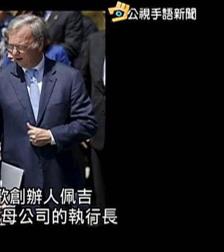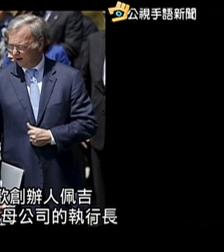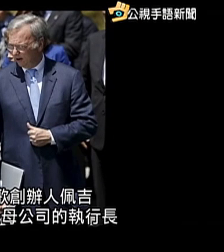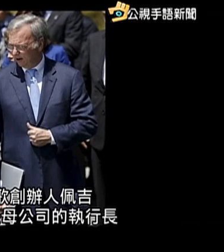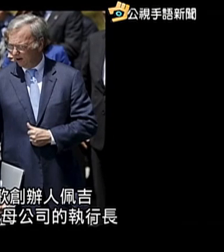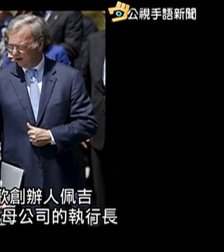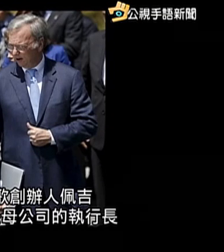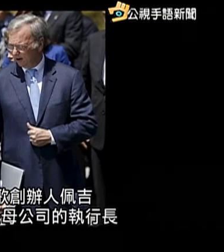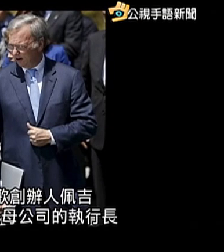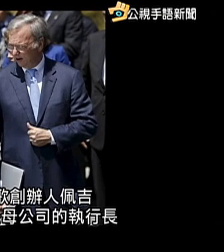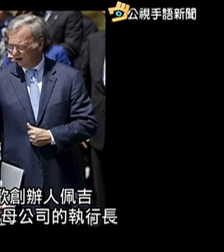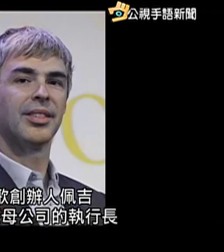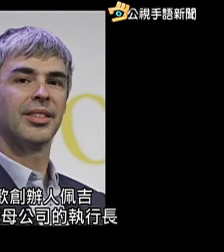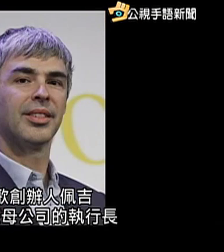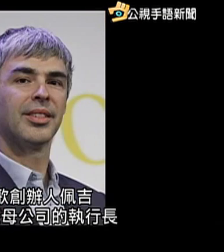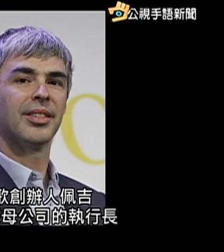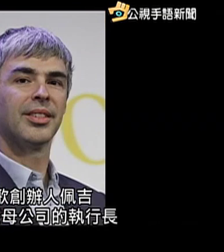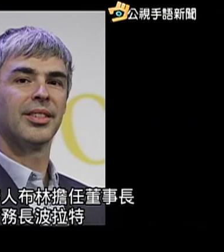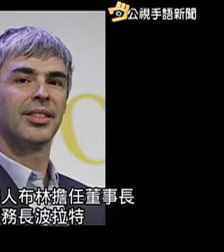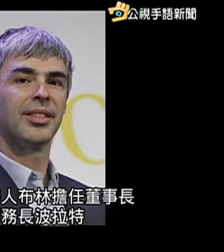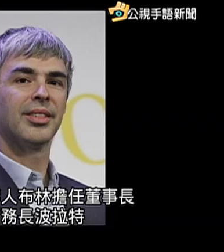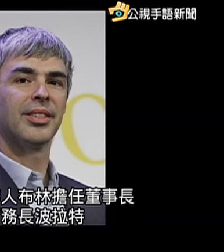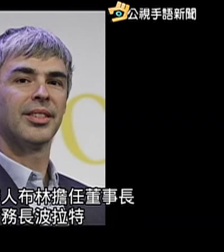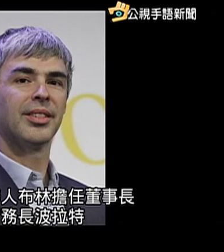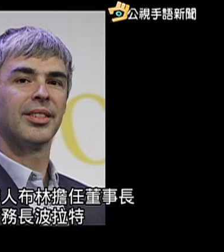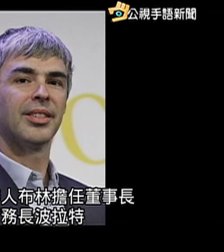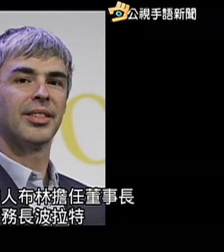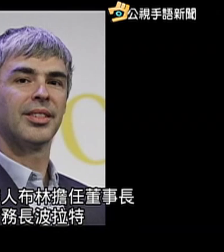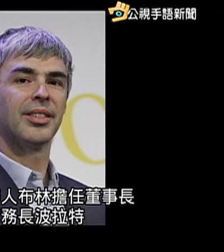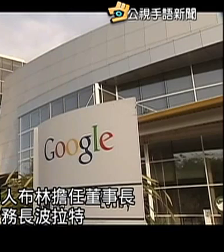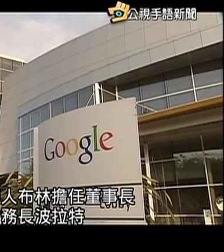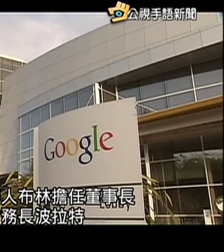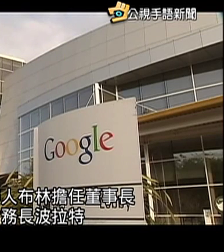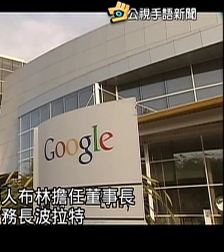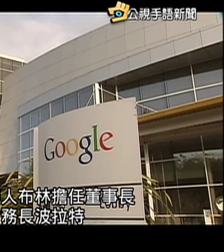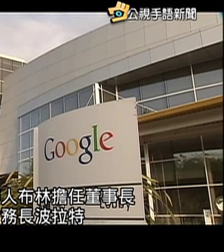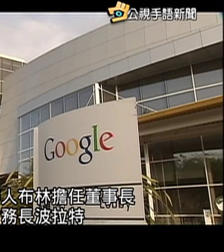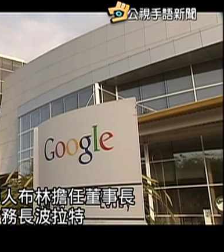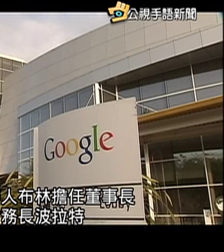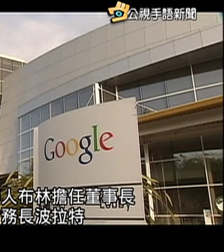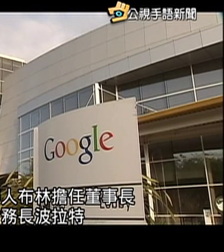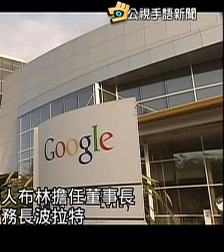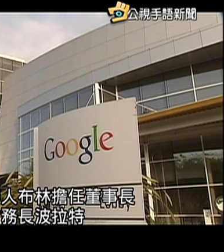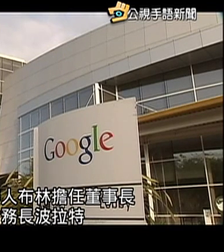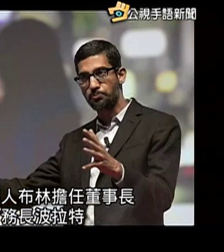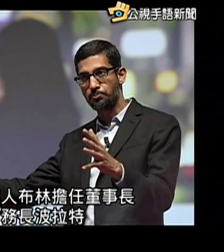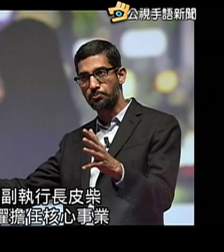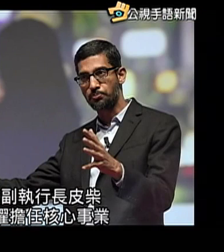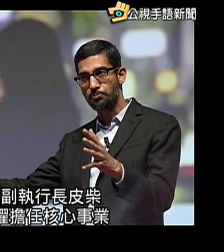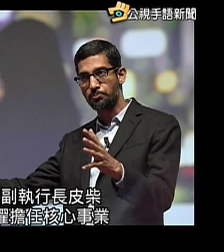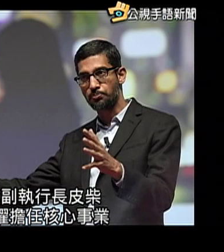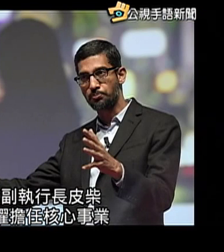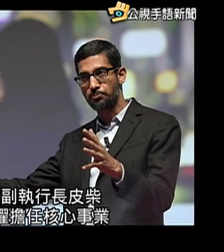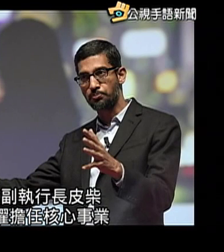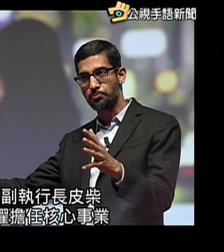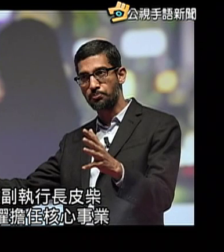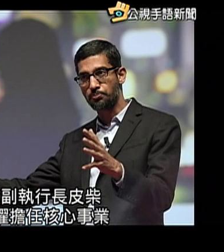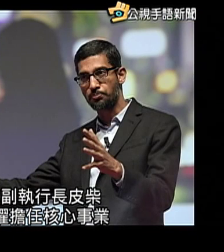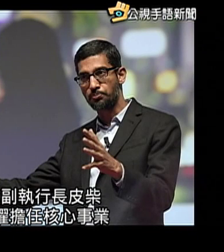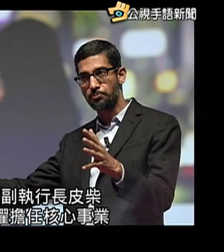母公司的执行长，共同创办人布林担任董事长，财务长伯拉特、谷歌副执行长皮才被拔擢担